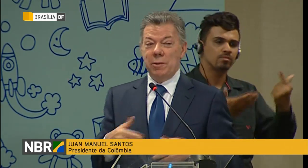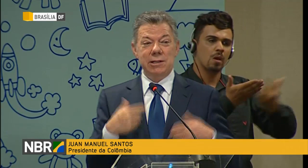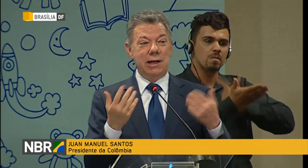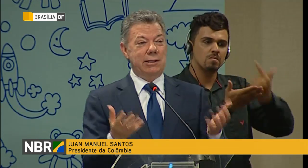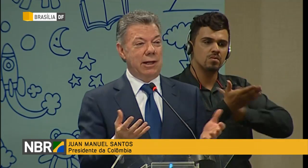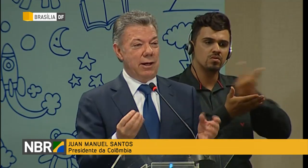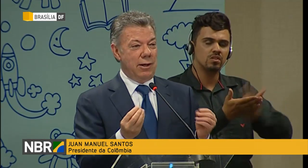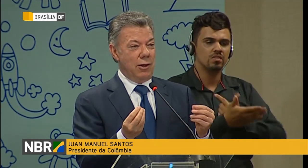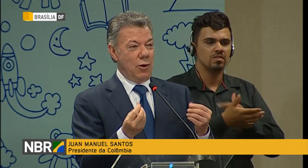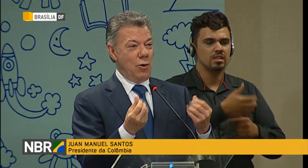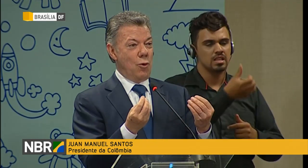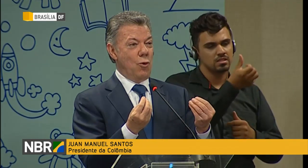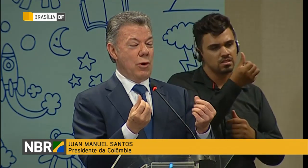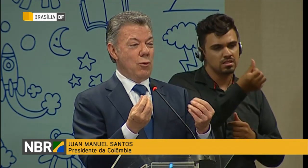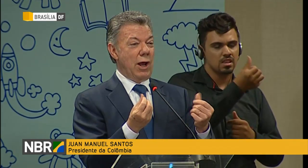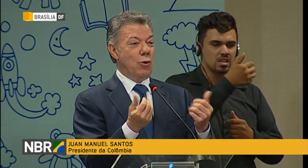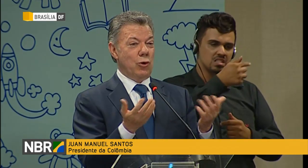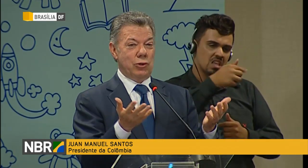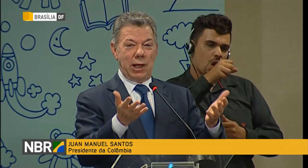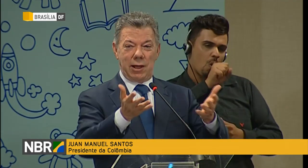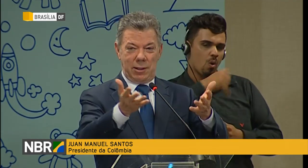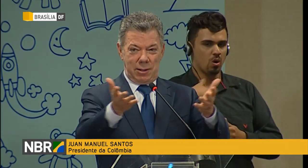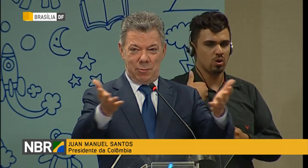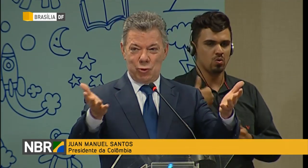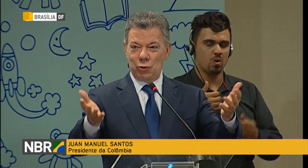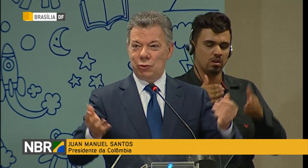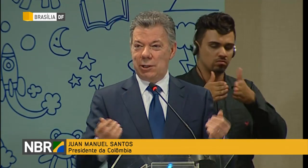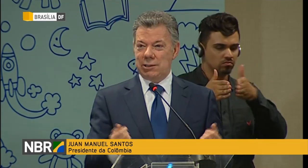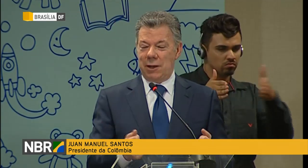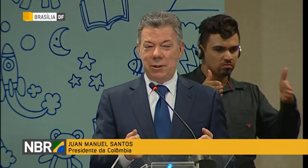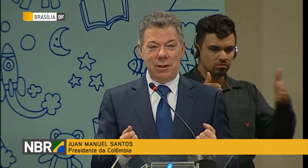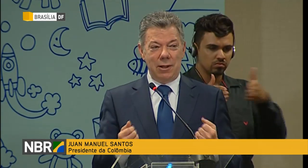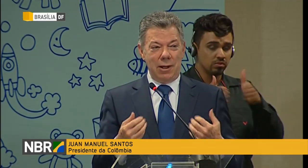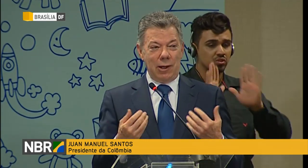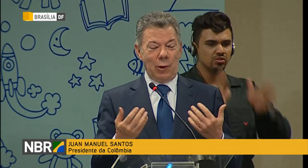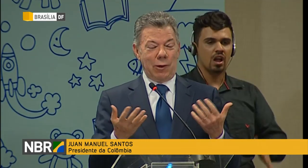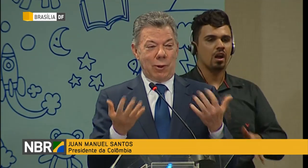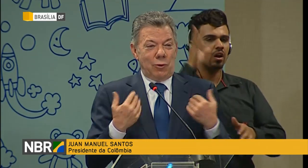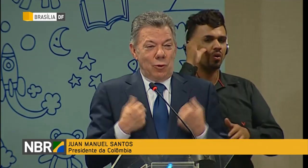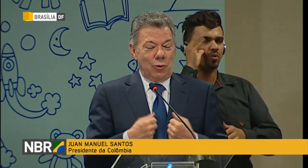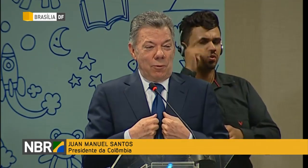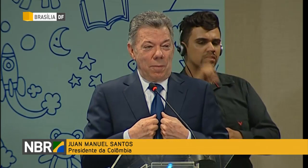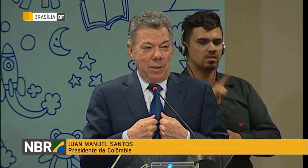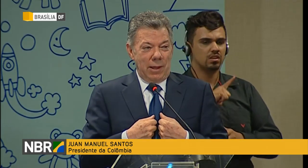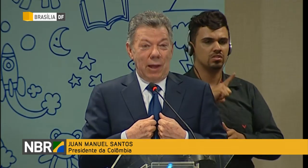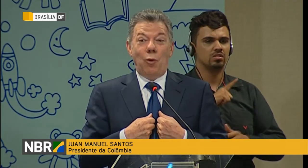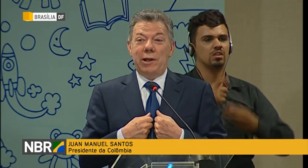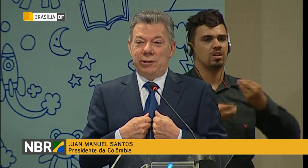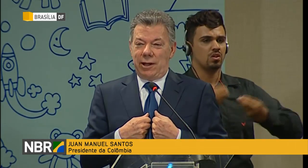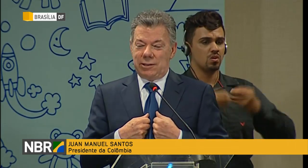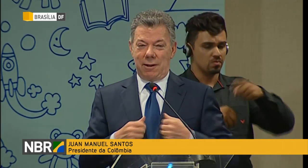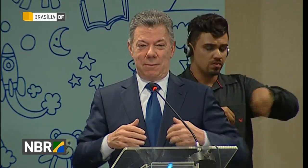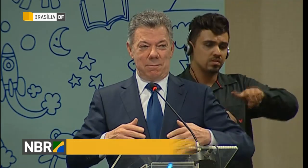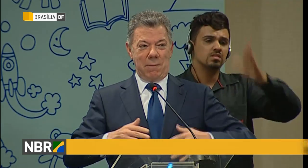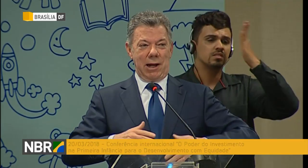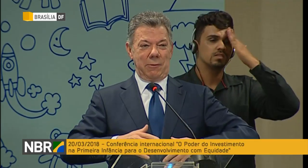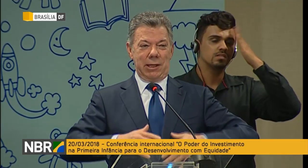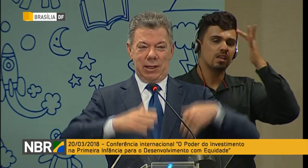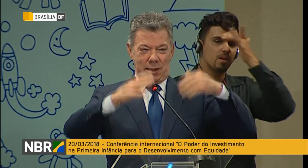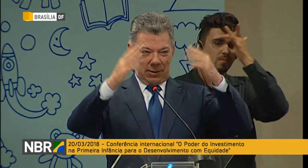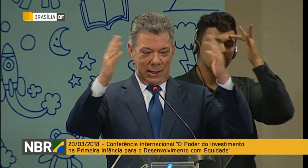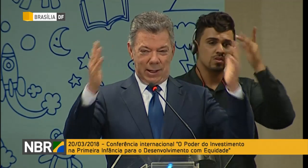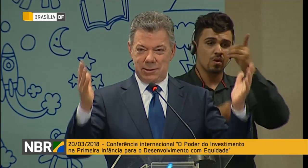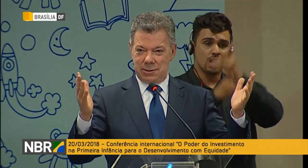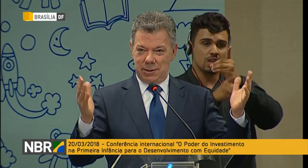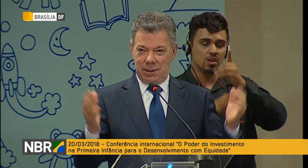anos. Já estão tendo uma curiosidade. Vocês sabem, muitos de vocês sabem que quando uma pessoa